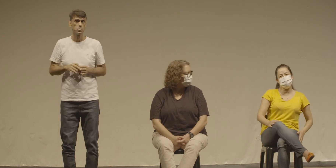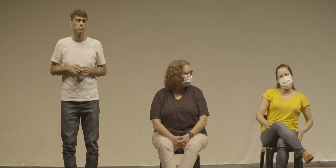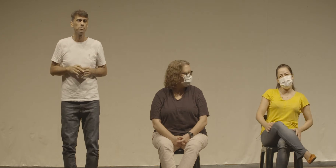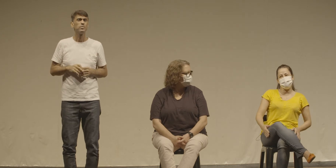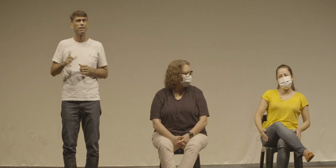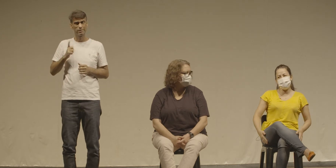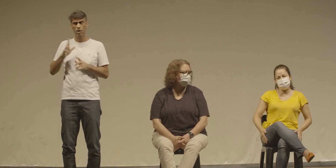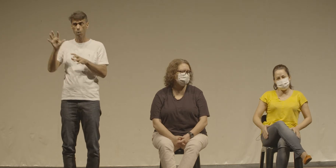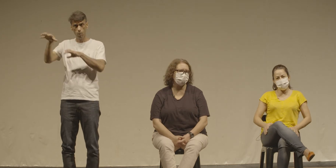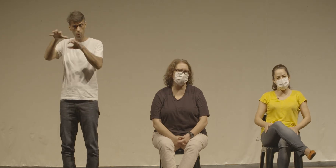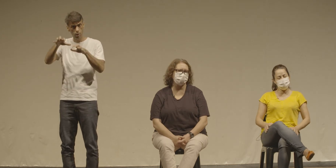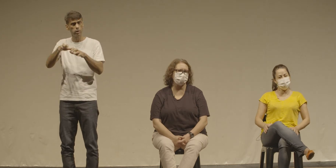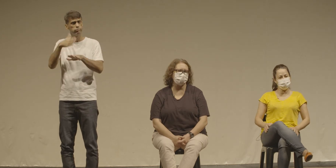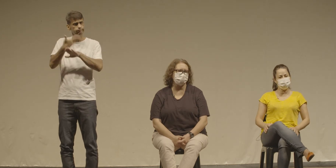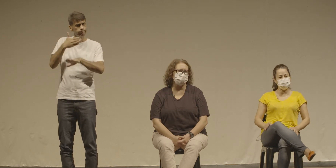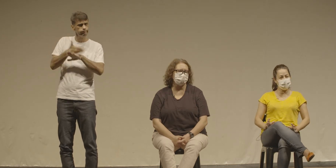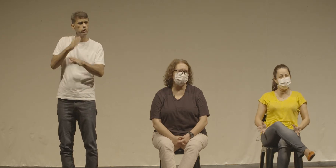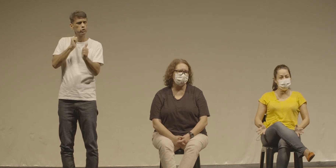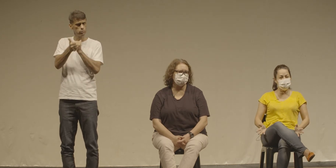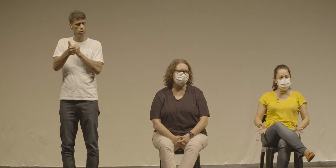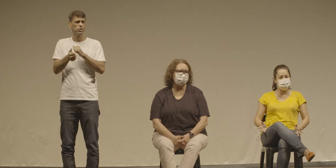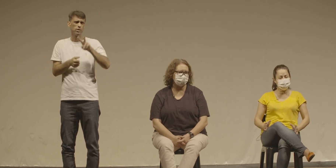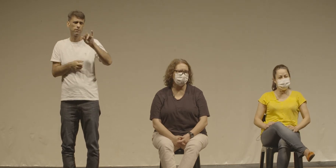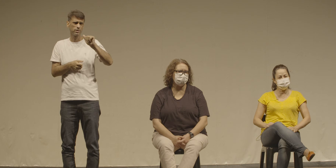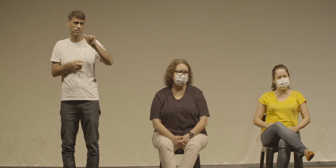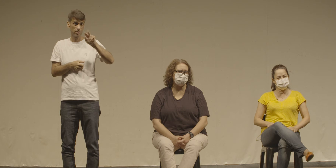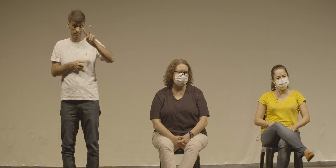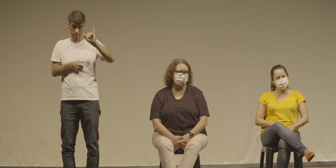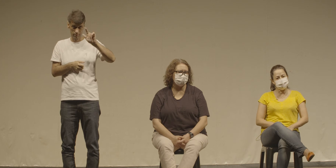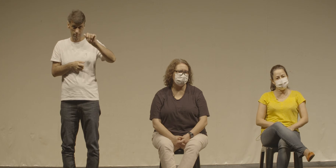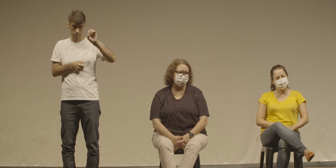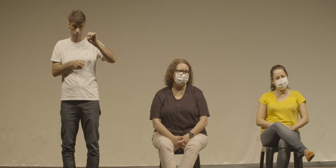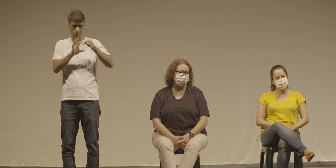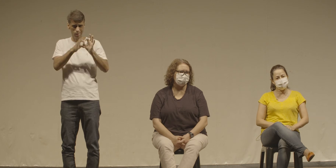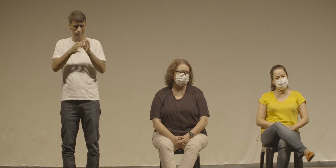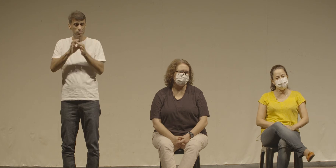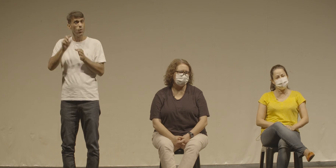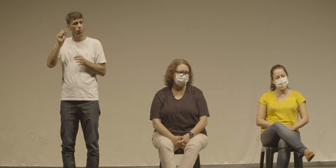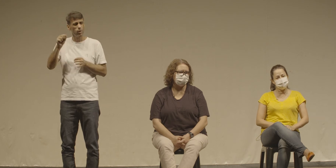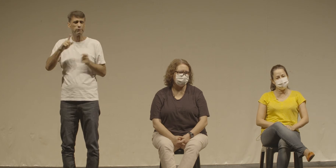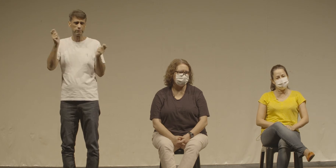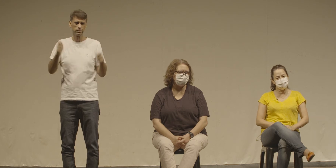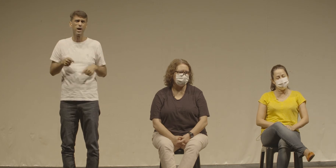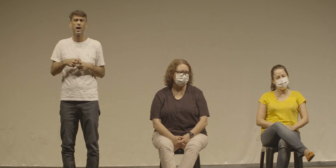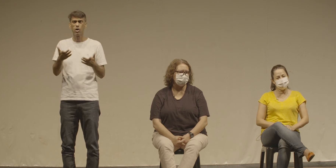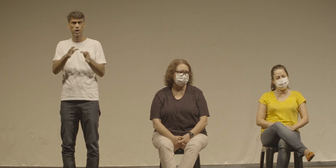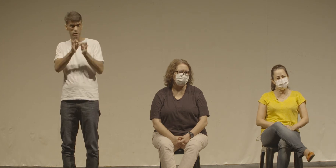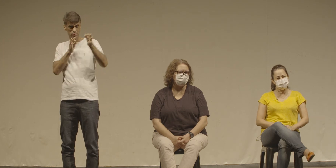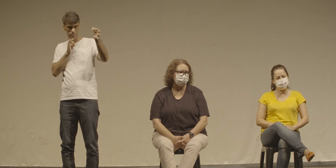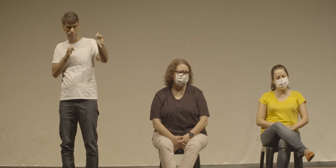vilas olímpicas, elas são incríveis, porque elas têm uma estrutura maravilhosa. Sim, e outra coisa, com o ensino remoto, será que não haveria